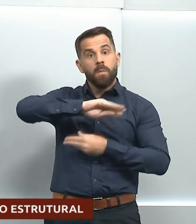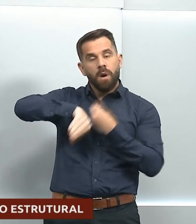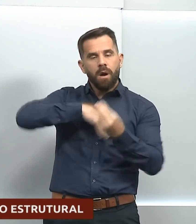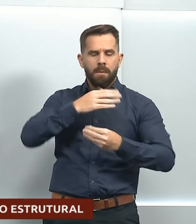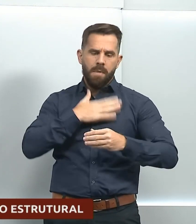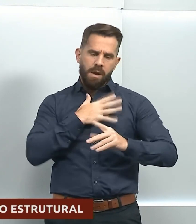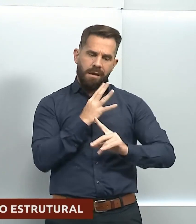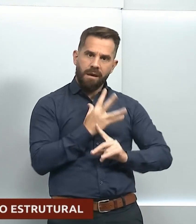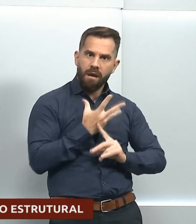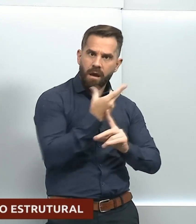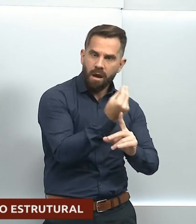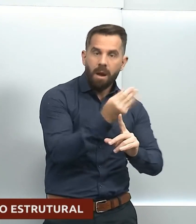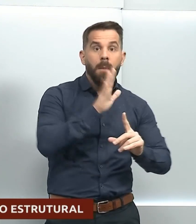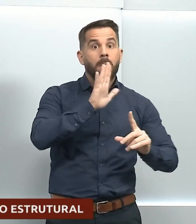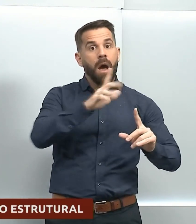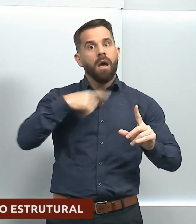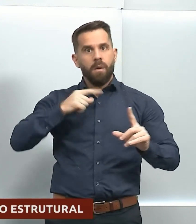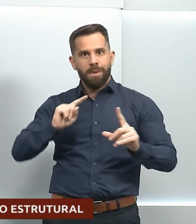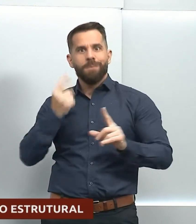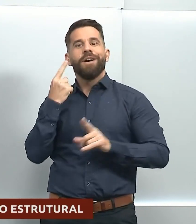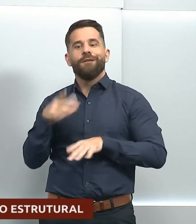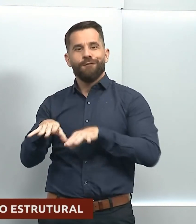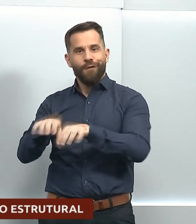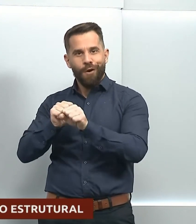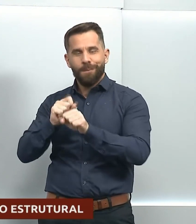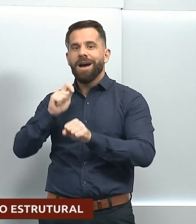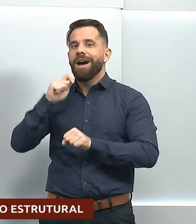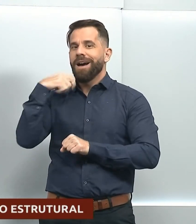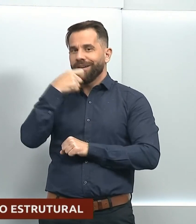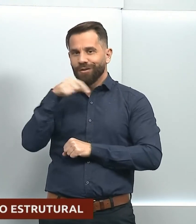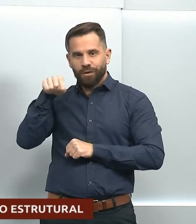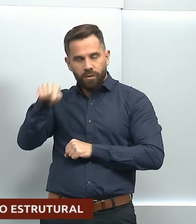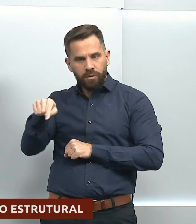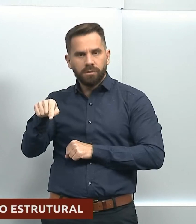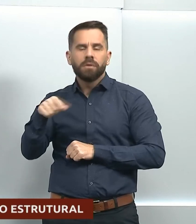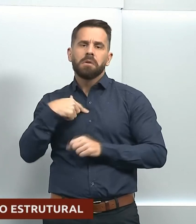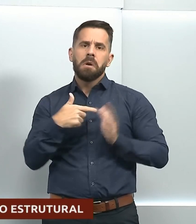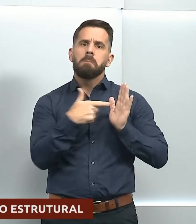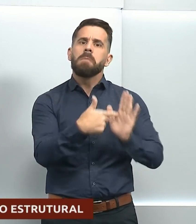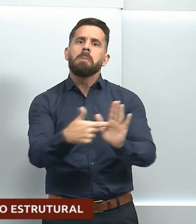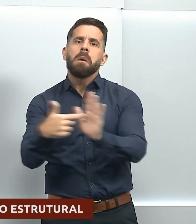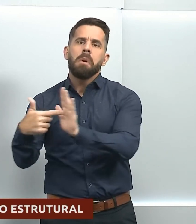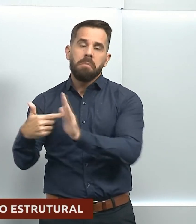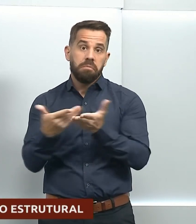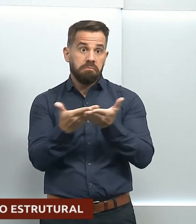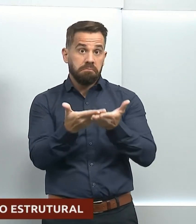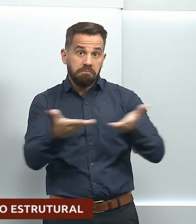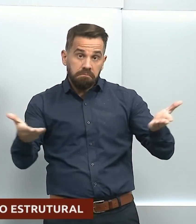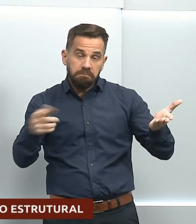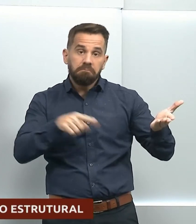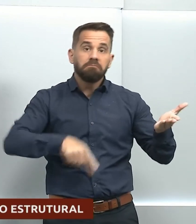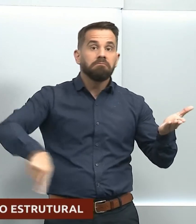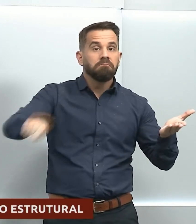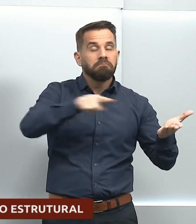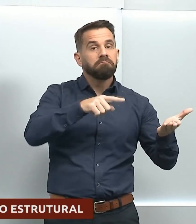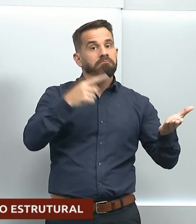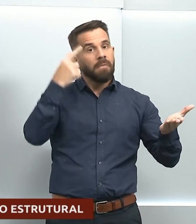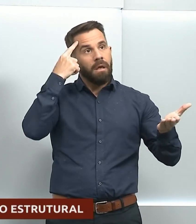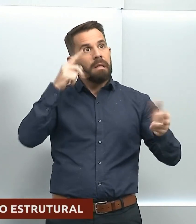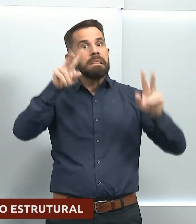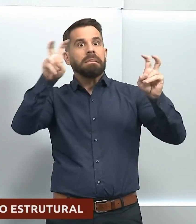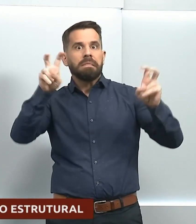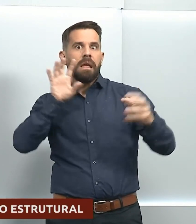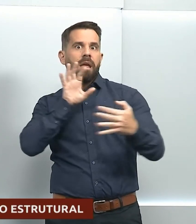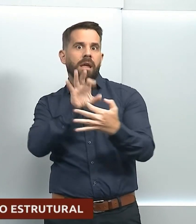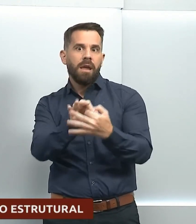minha formação inicial de odontologia, e essa mescla eu trouxe aqui para a mostra a fim de trazer um tema importante, que é